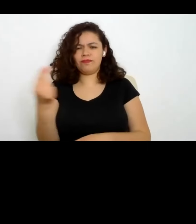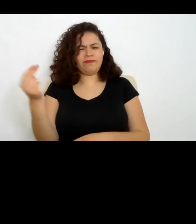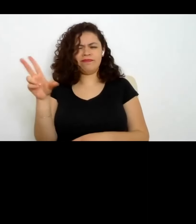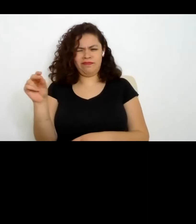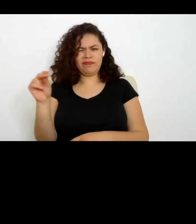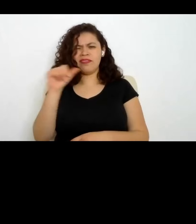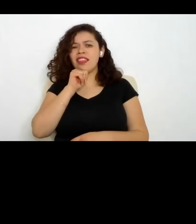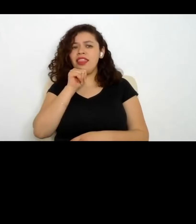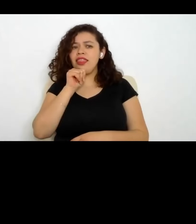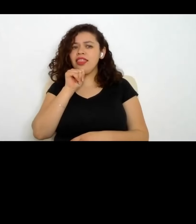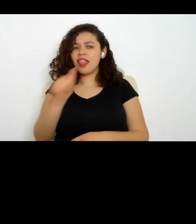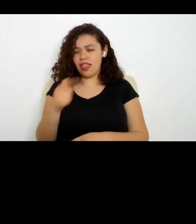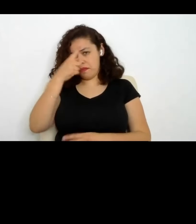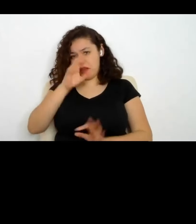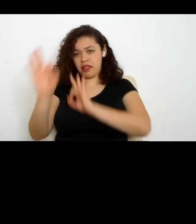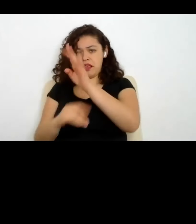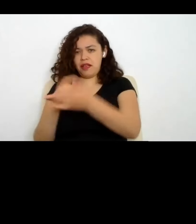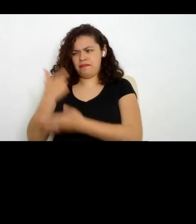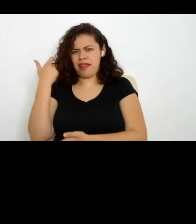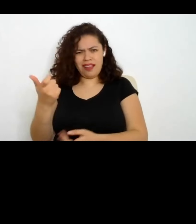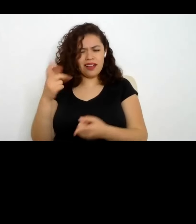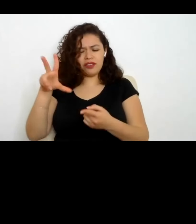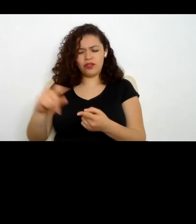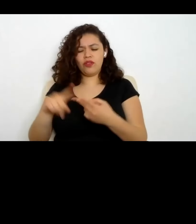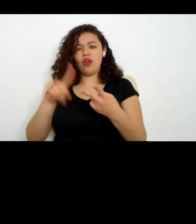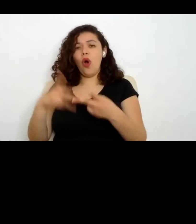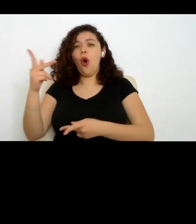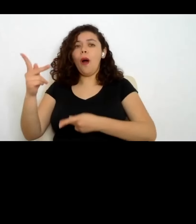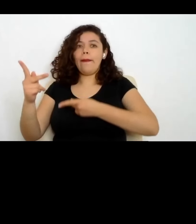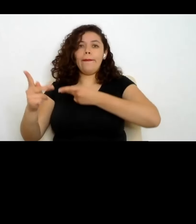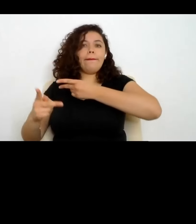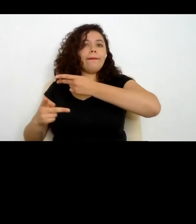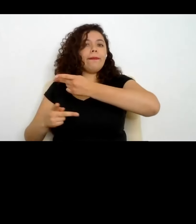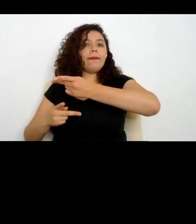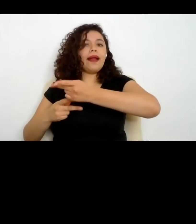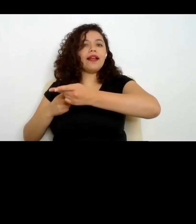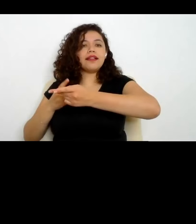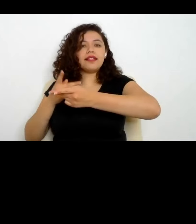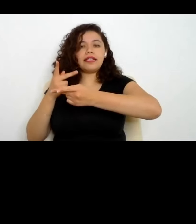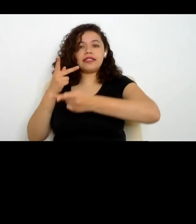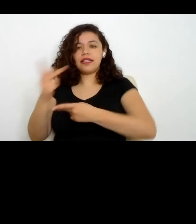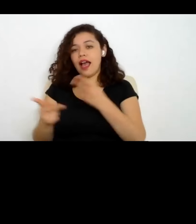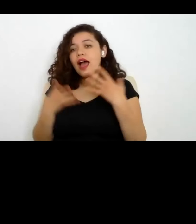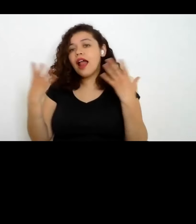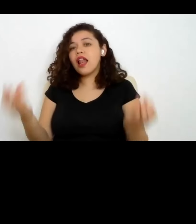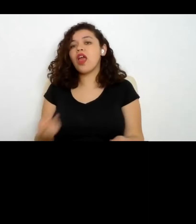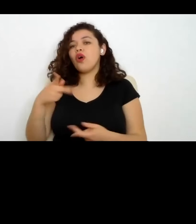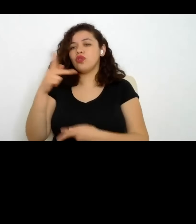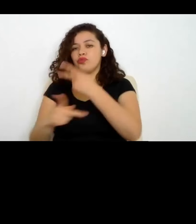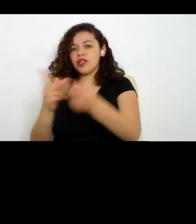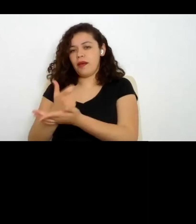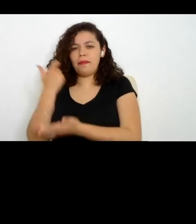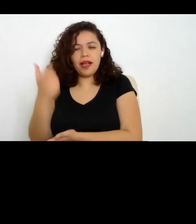para tratarlos, para pagarle la nómina o prestarle, o para pagarle sus